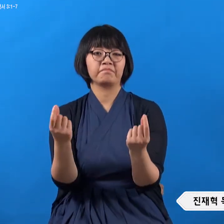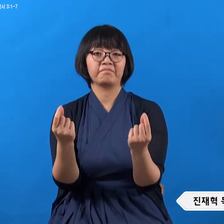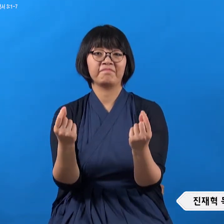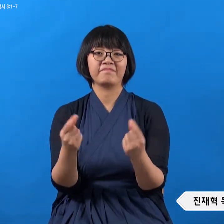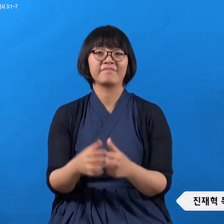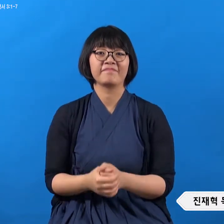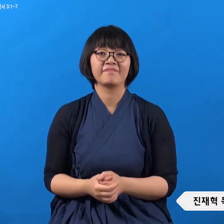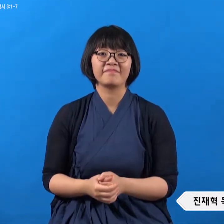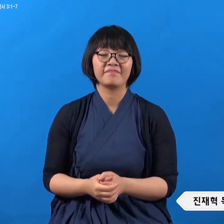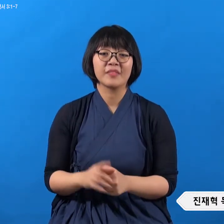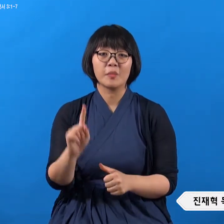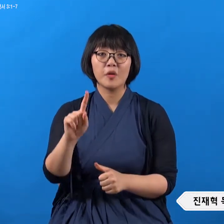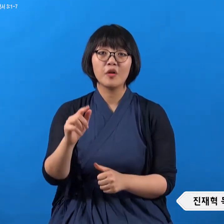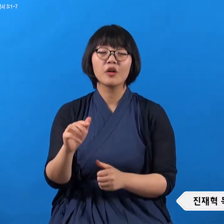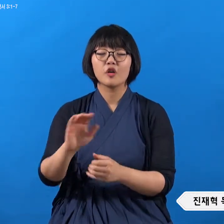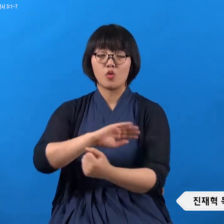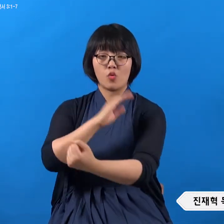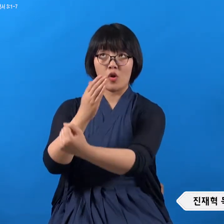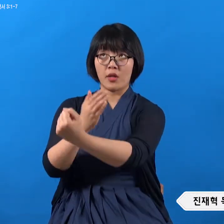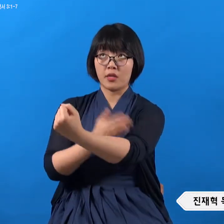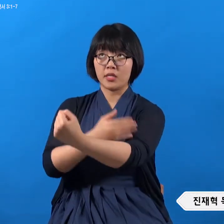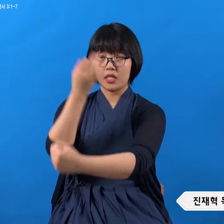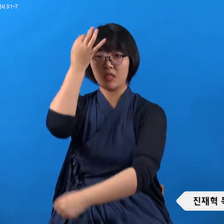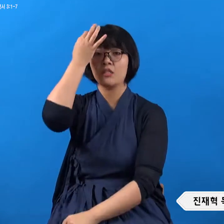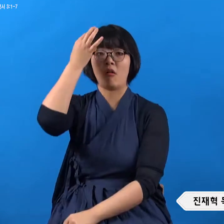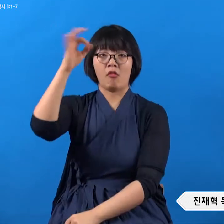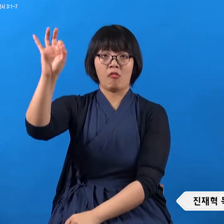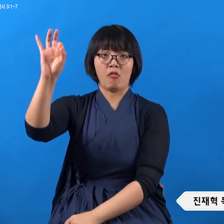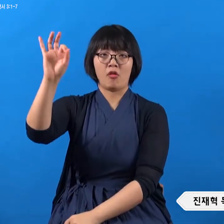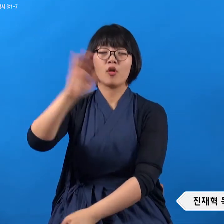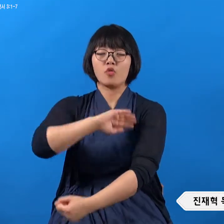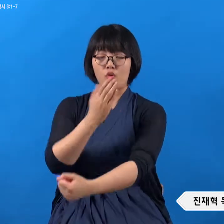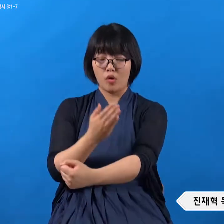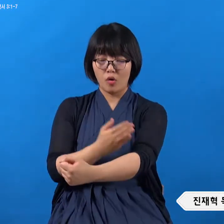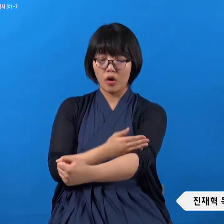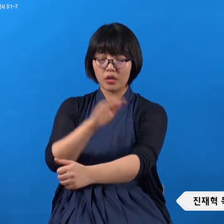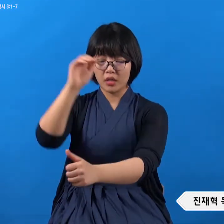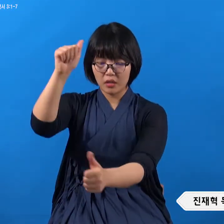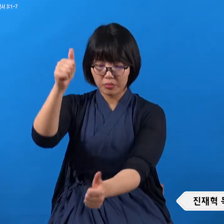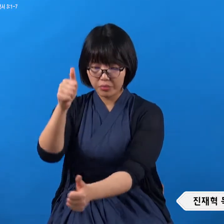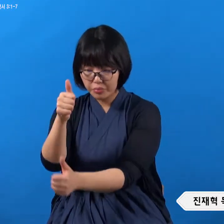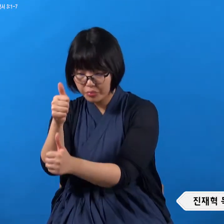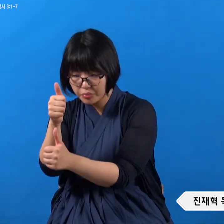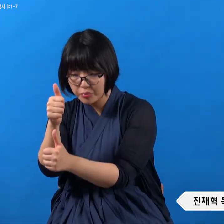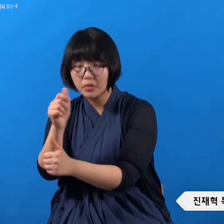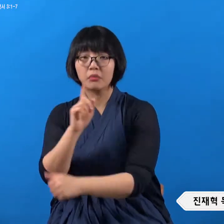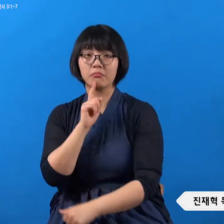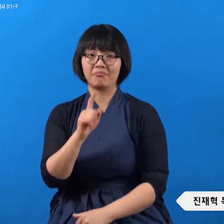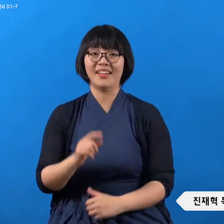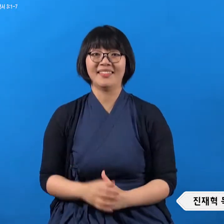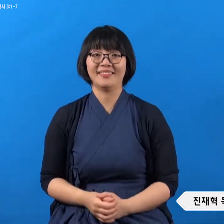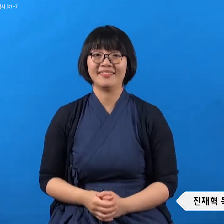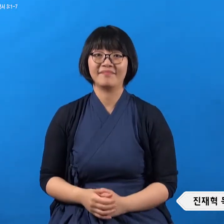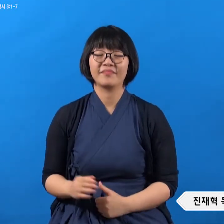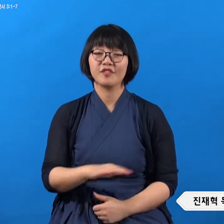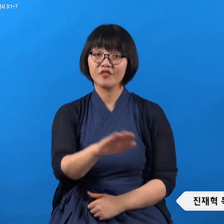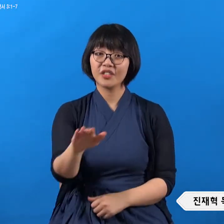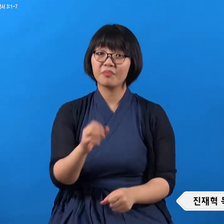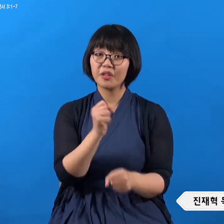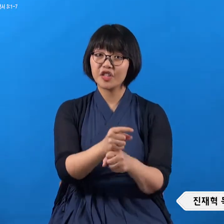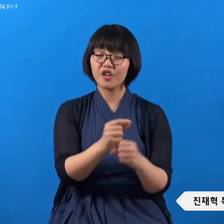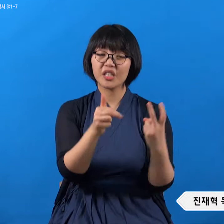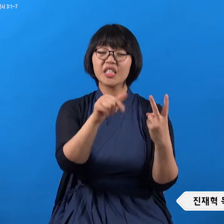이란 단어입니다. 그 권위를 인정하고 그 권위 아래 서라라는 말씀입니다. 우리는